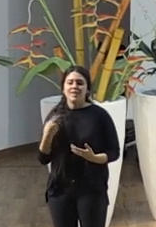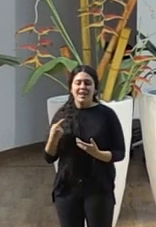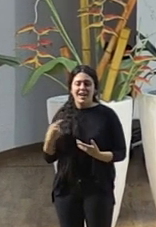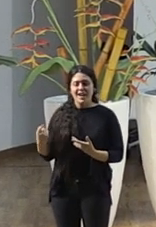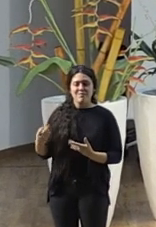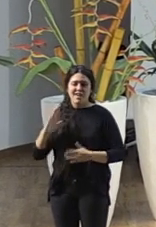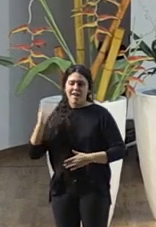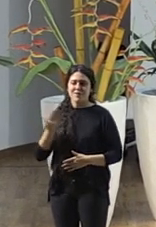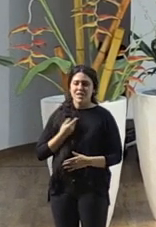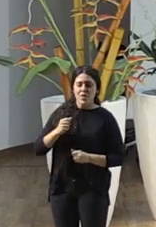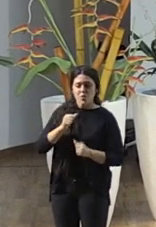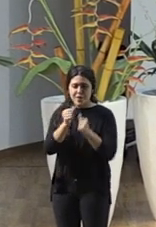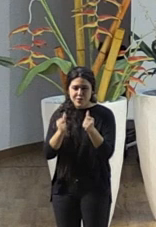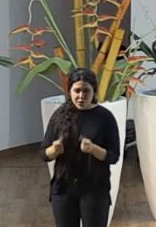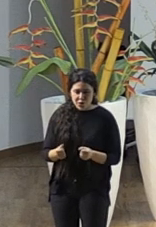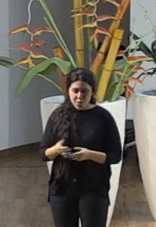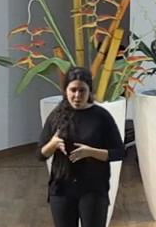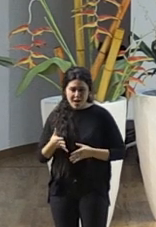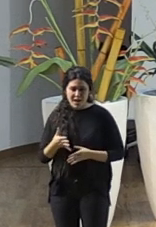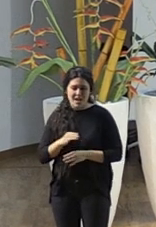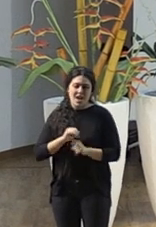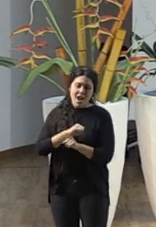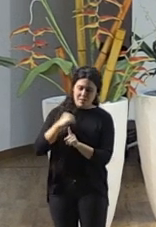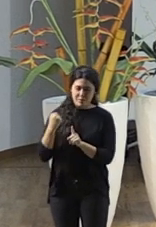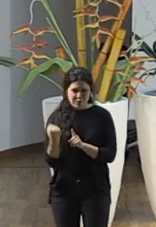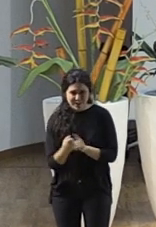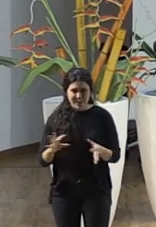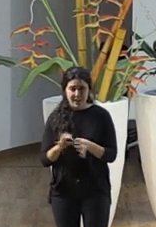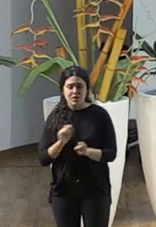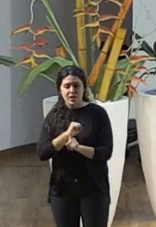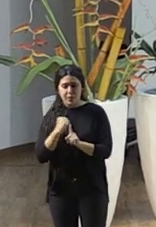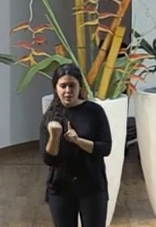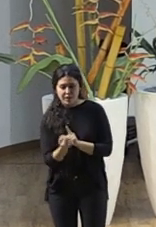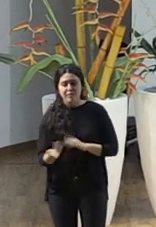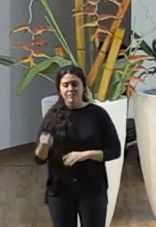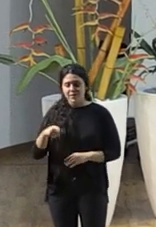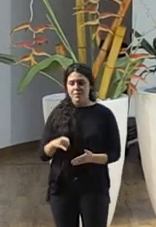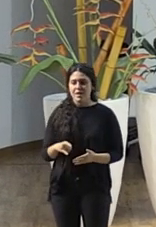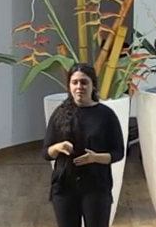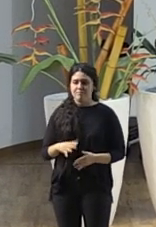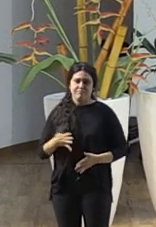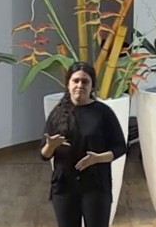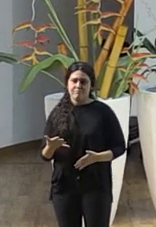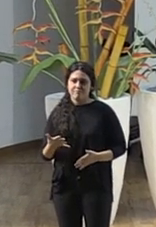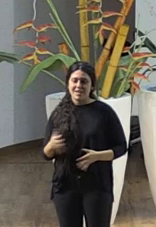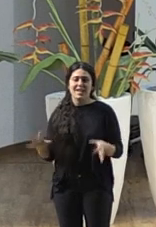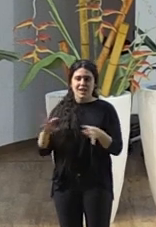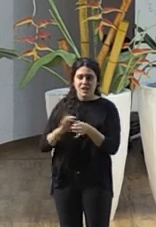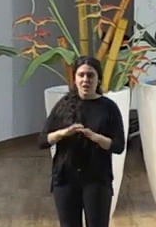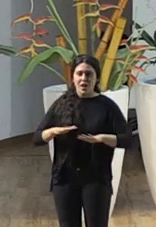con la acción transformadora vinculada a la acción sociocultural o a la animación sociocultural como acción